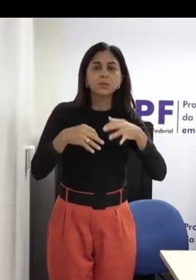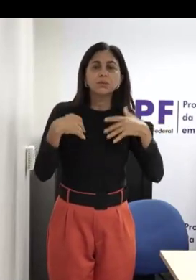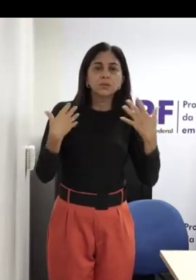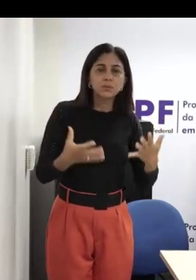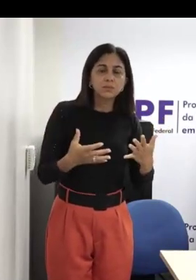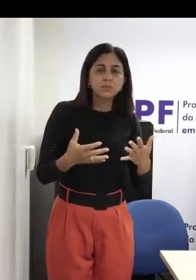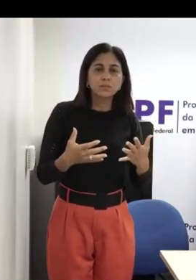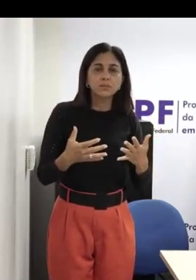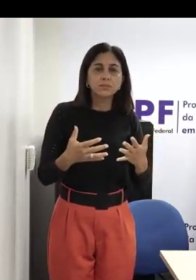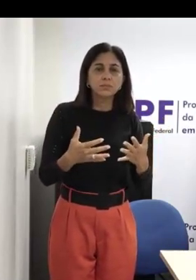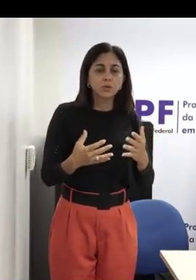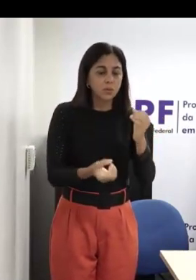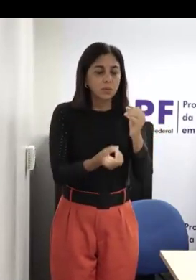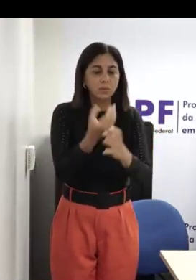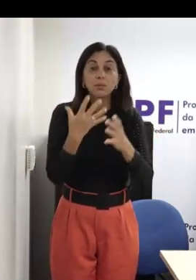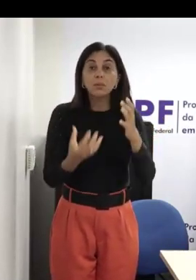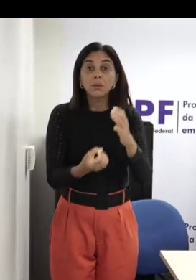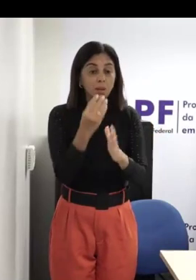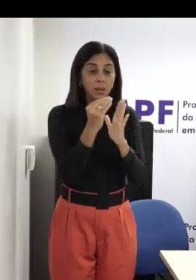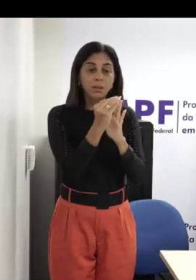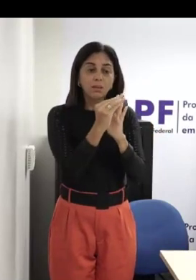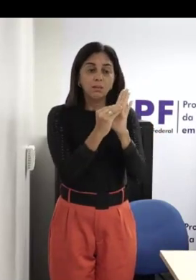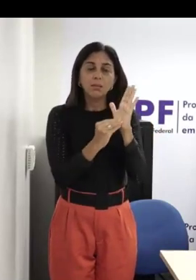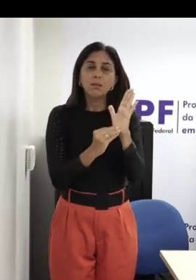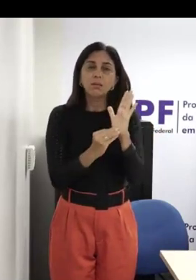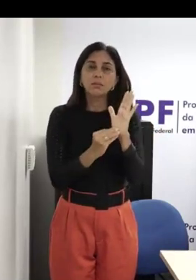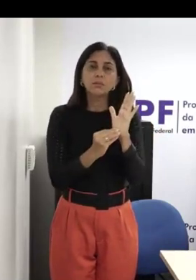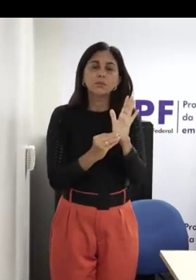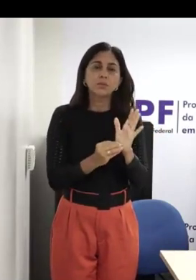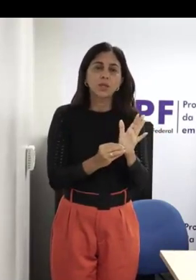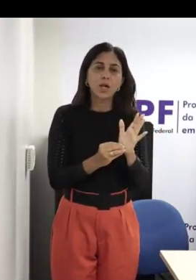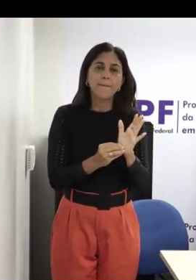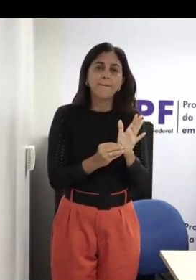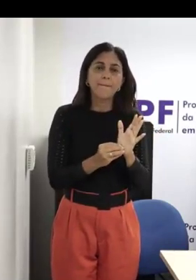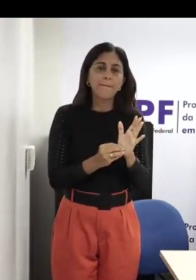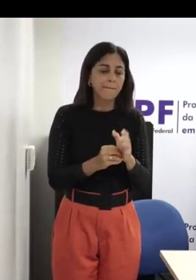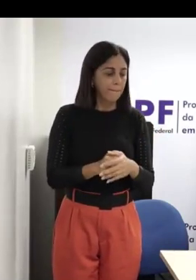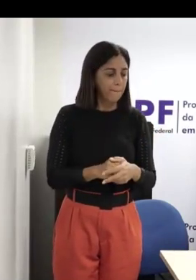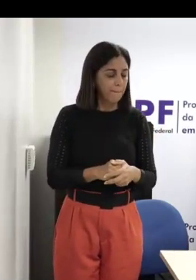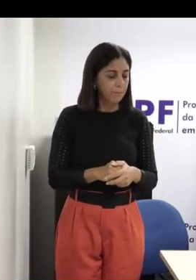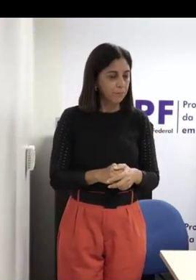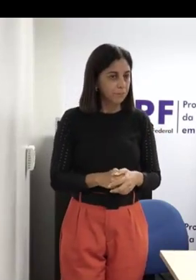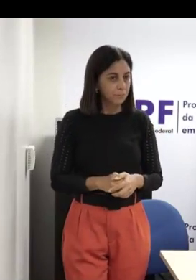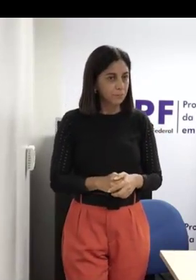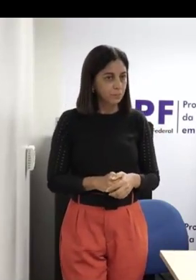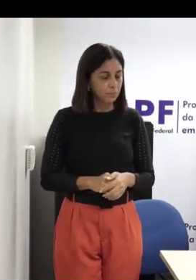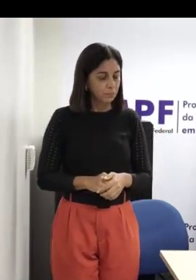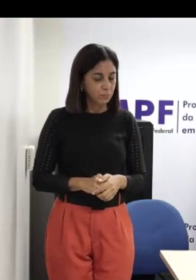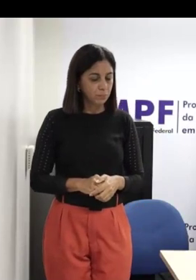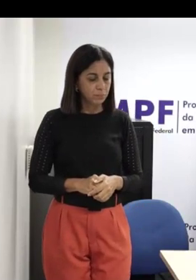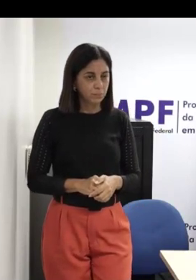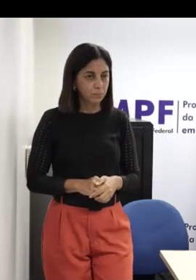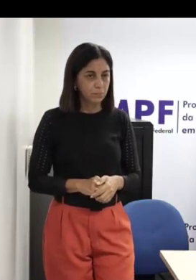pele para criação desses cadastros e aí ele coloca como conciliar a reunião desses